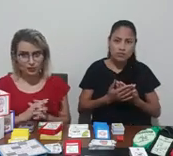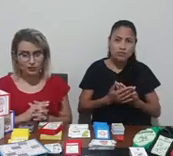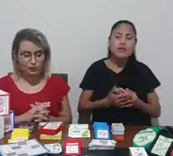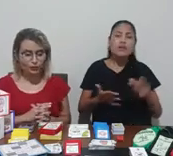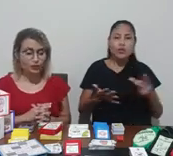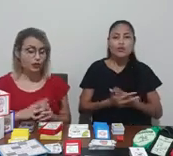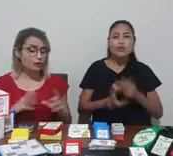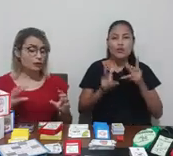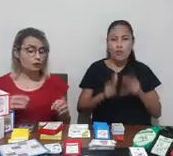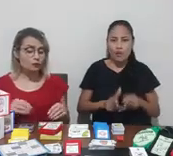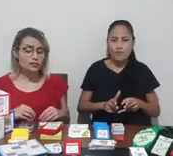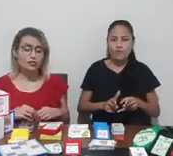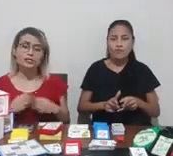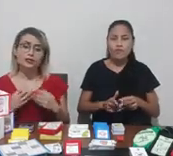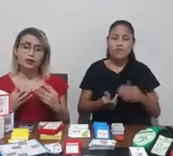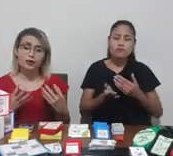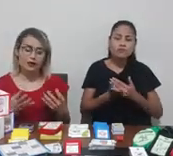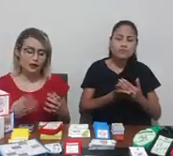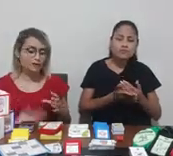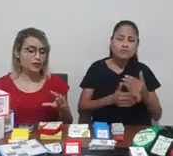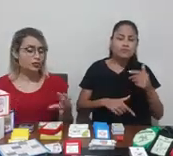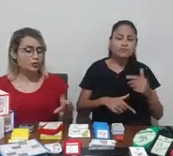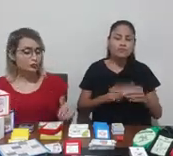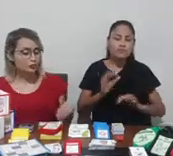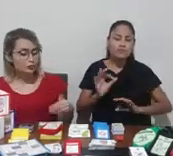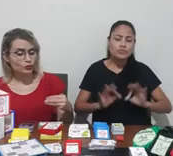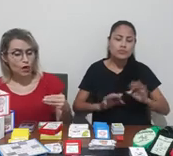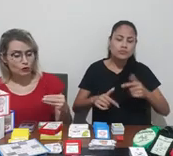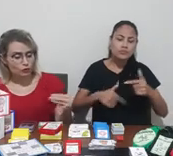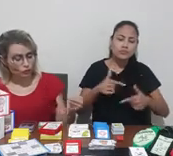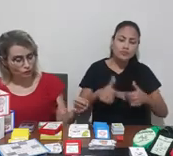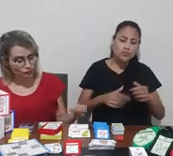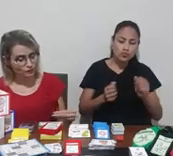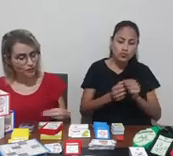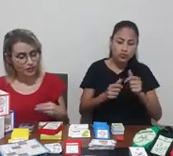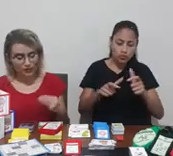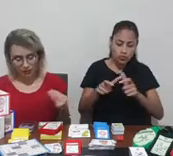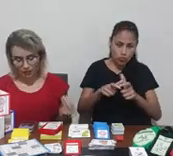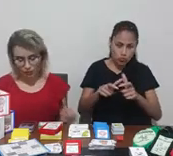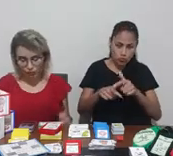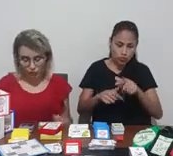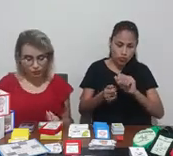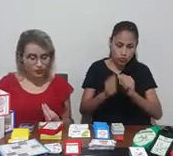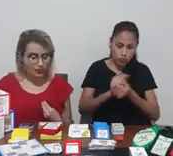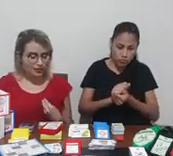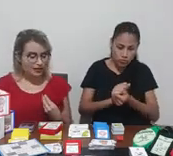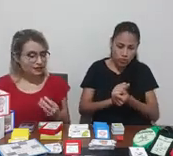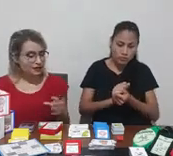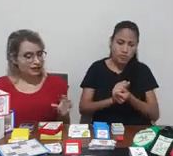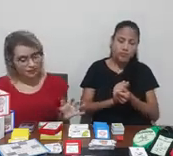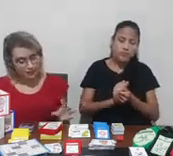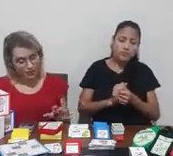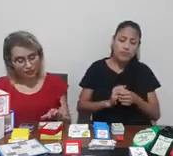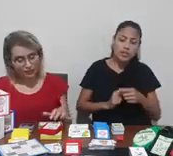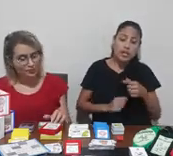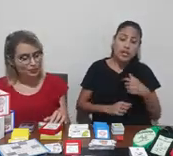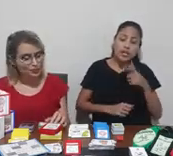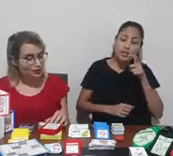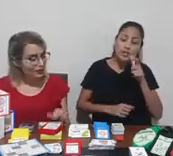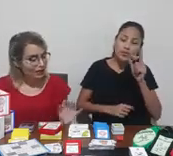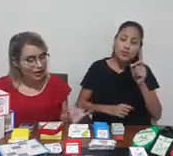que aconteceu. Então, começamos a trabalhar junto aos jogos, né, adaptando os jogos. E é interessante que a